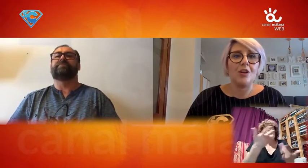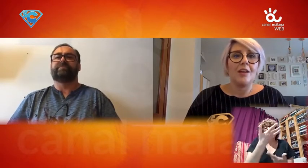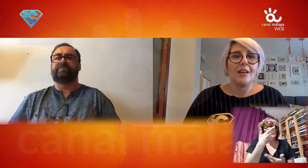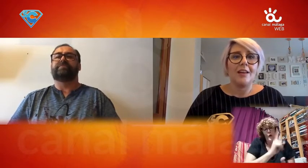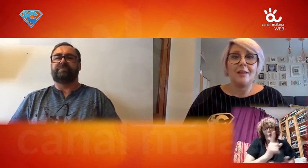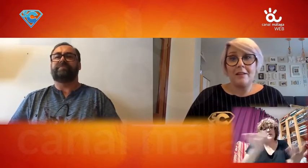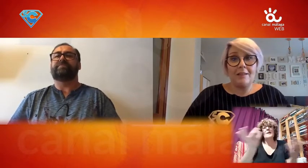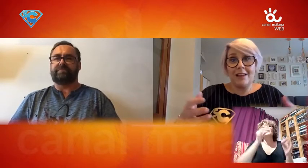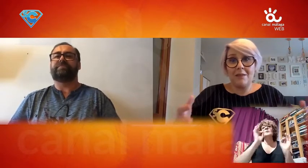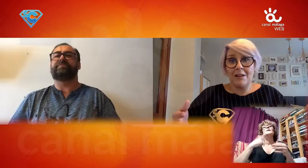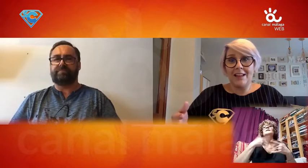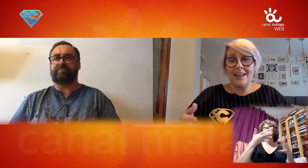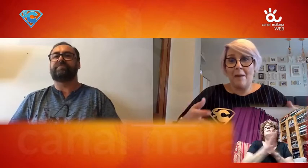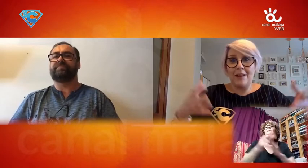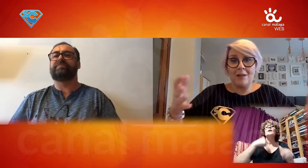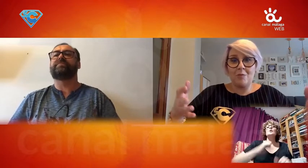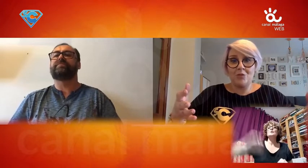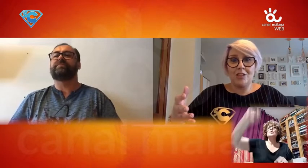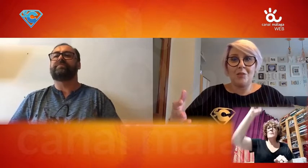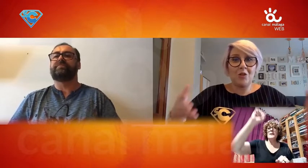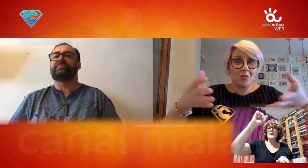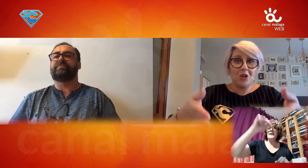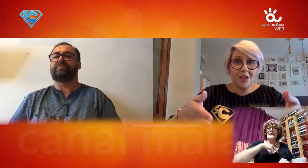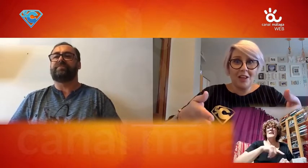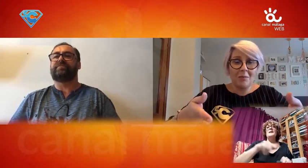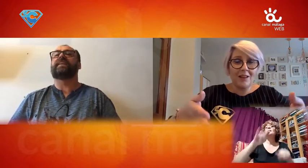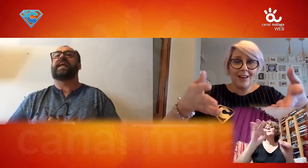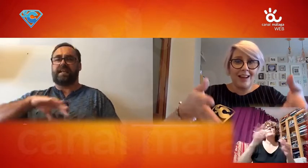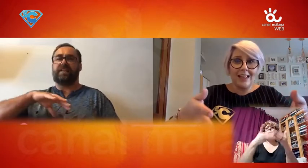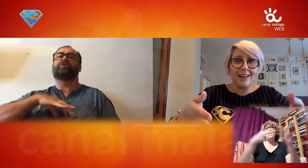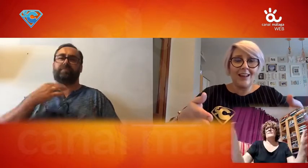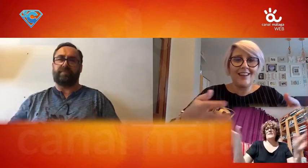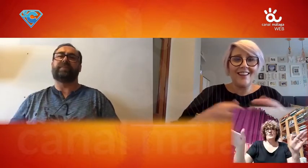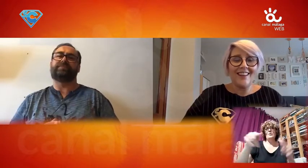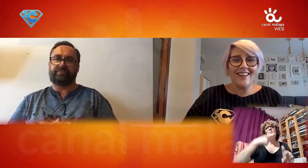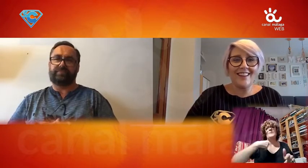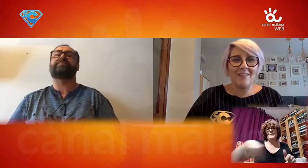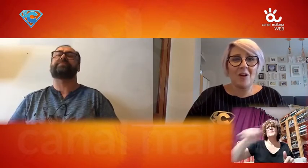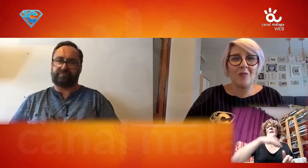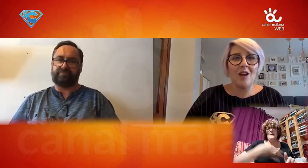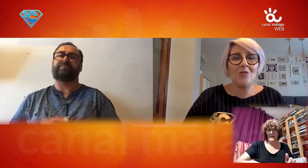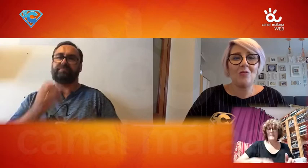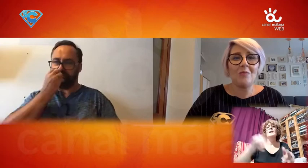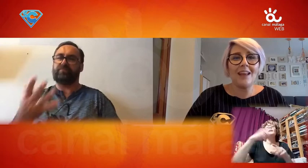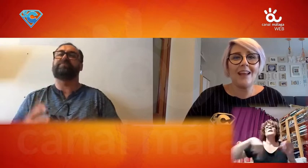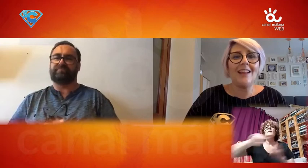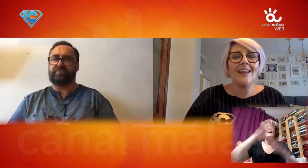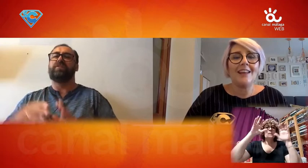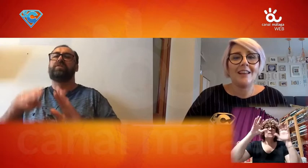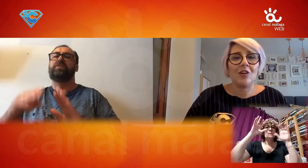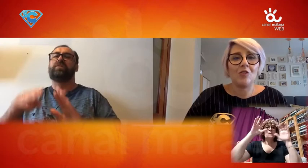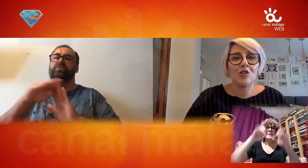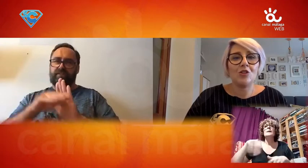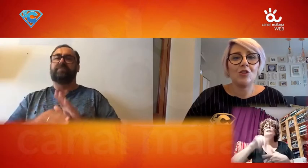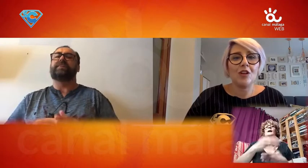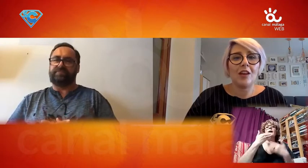vosotros. Evidentemente aprendemos muchísimo de nuestros intérpretes, Regina, también Juanlu, Miguel, que